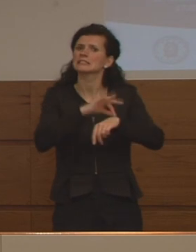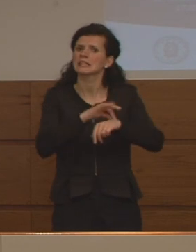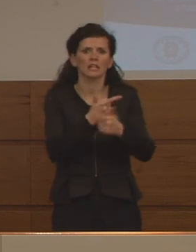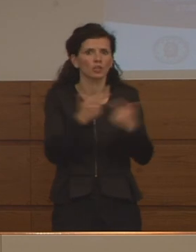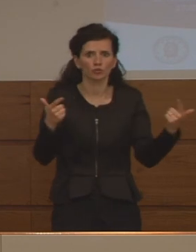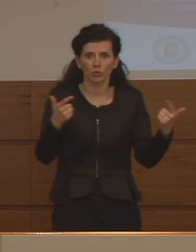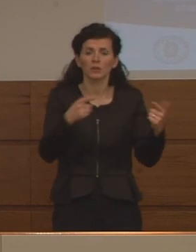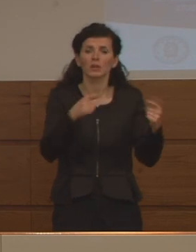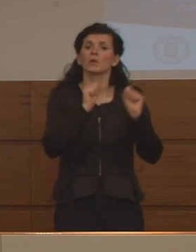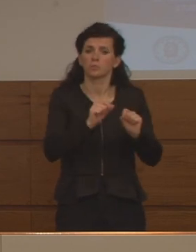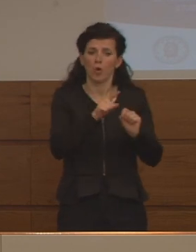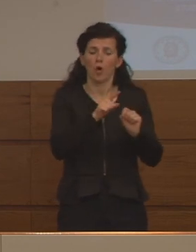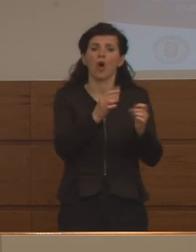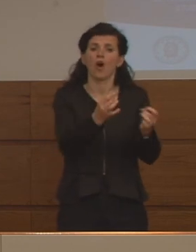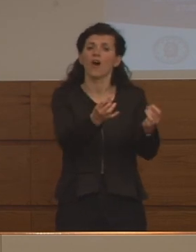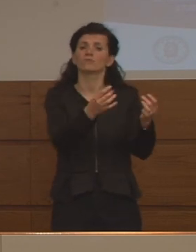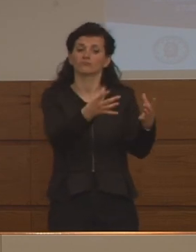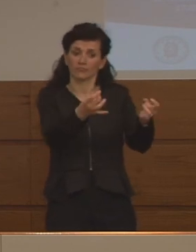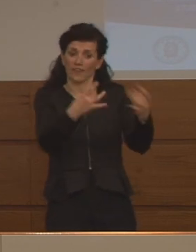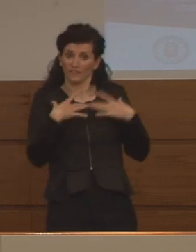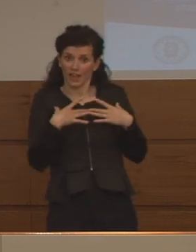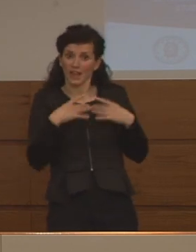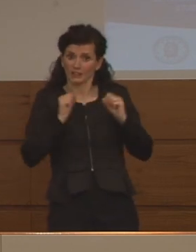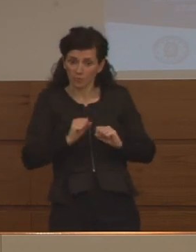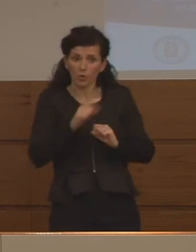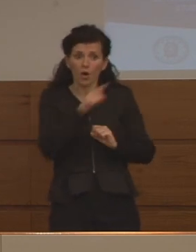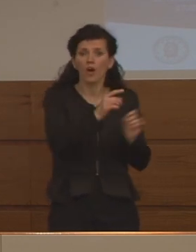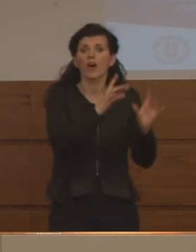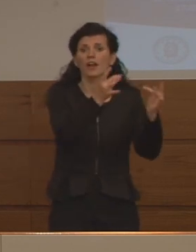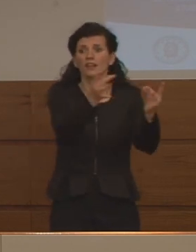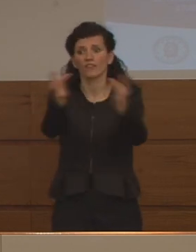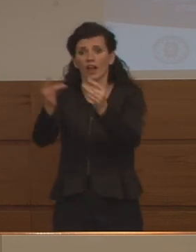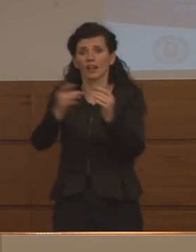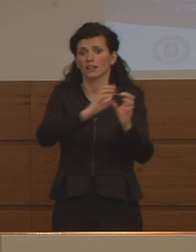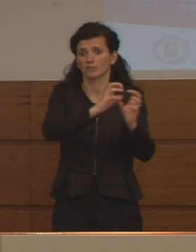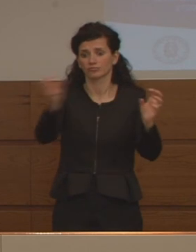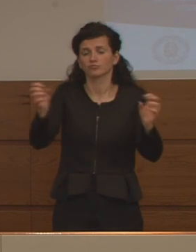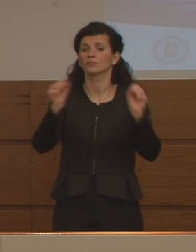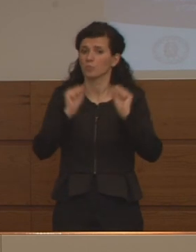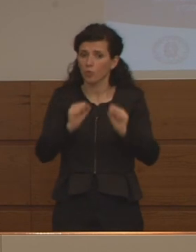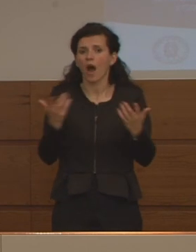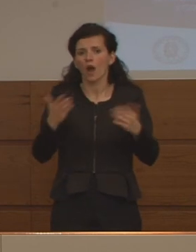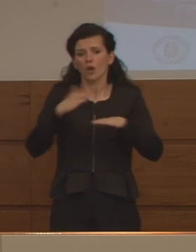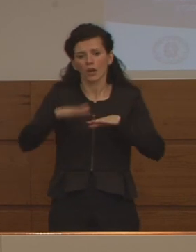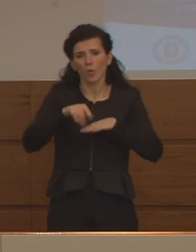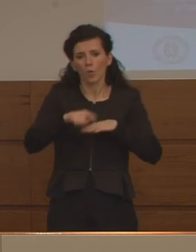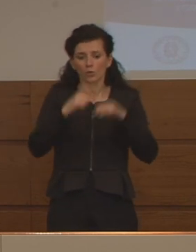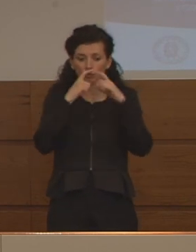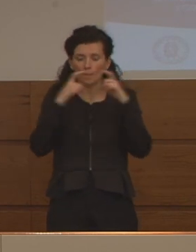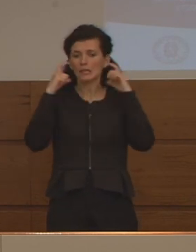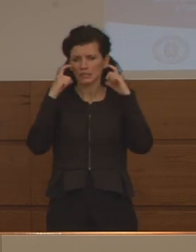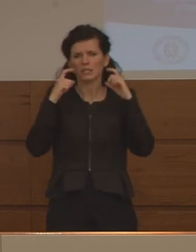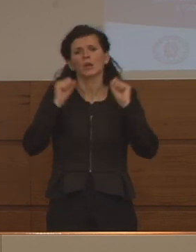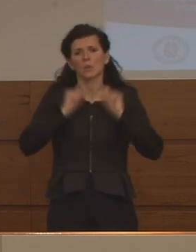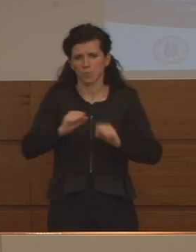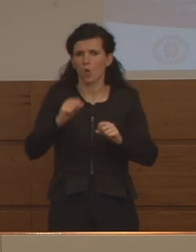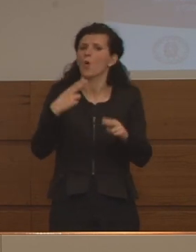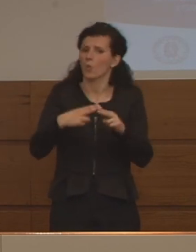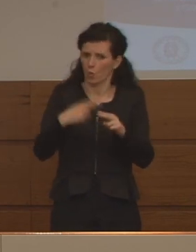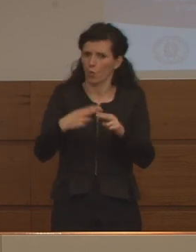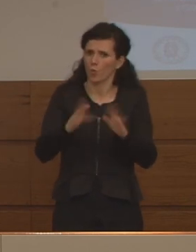quindi infettanti possono certamente essere di utilità ma mi ripeto una misura fondamentale è